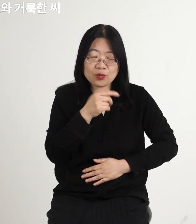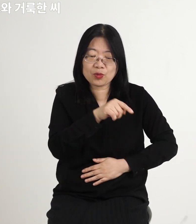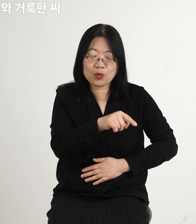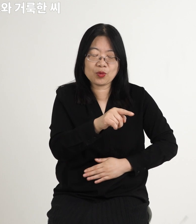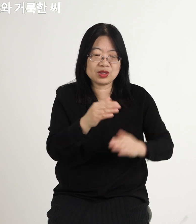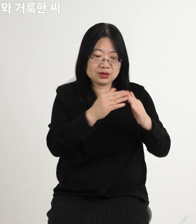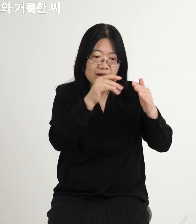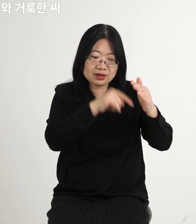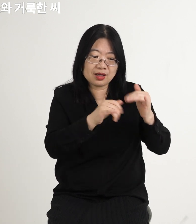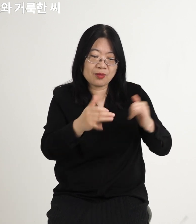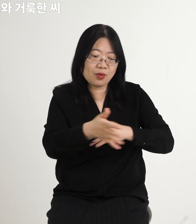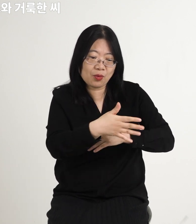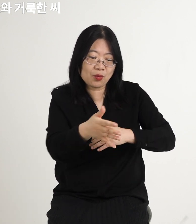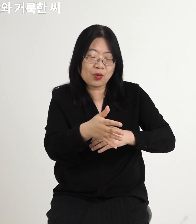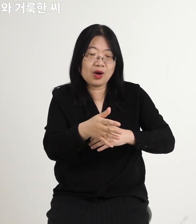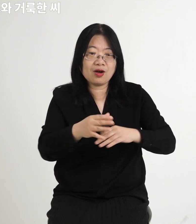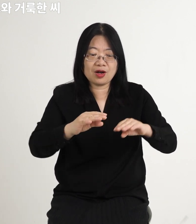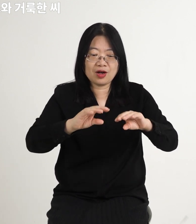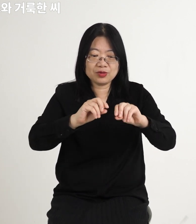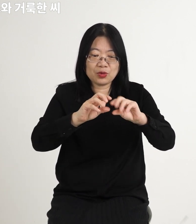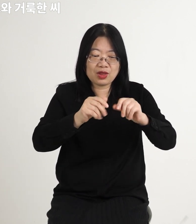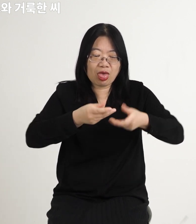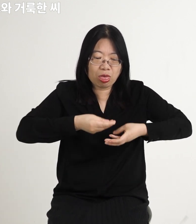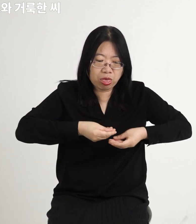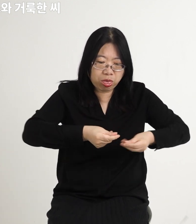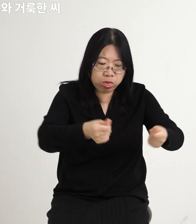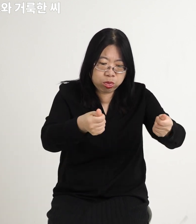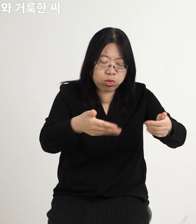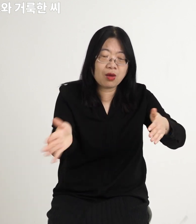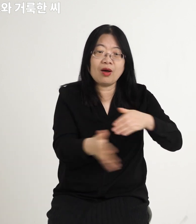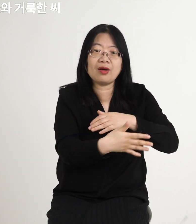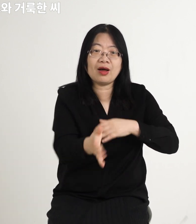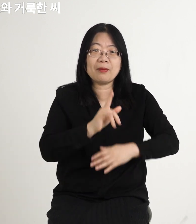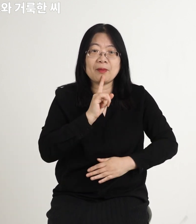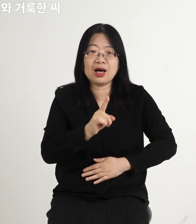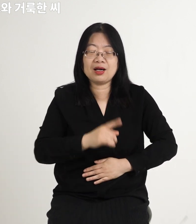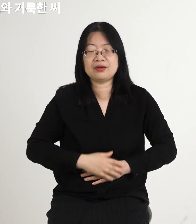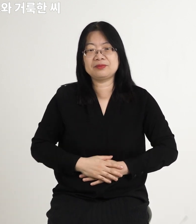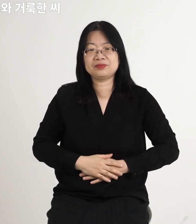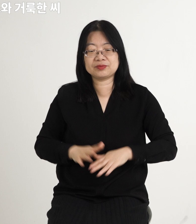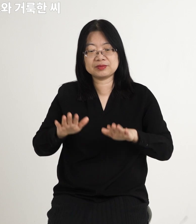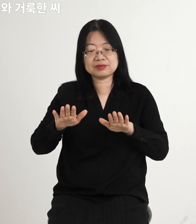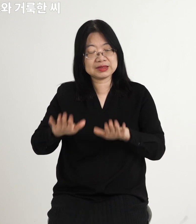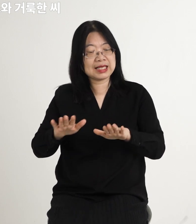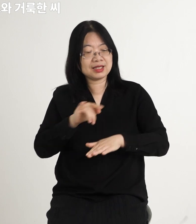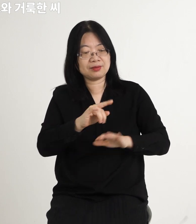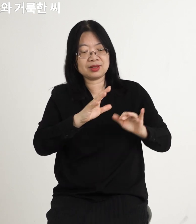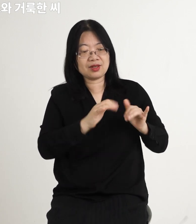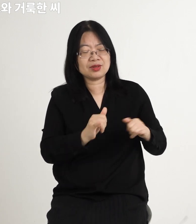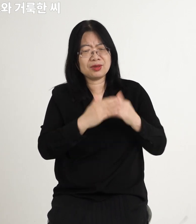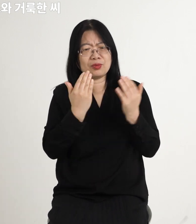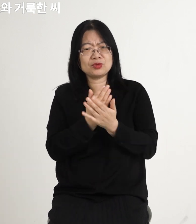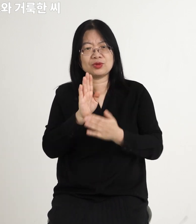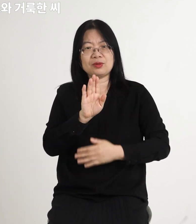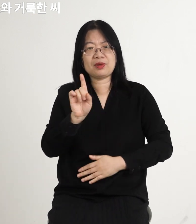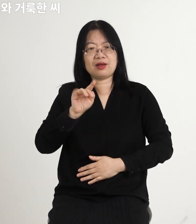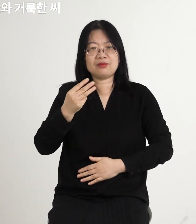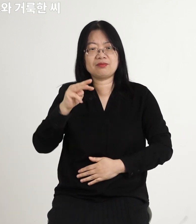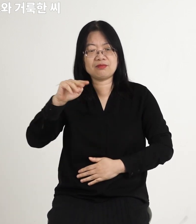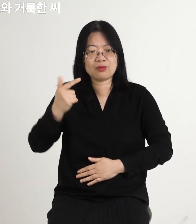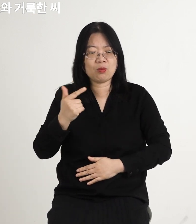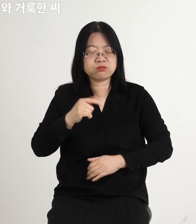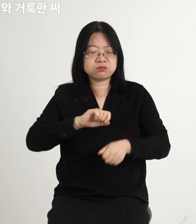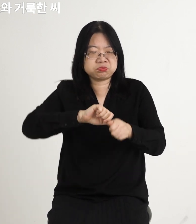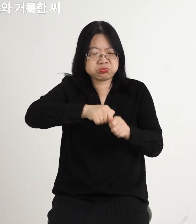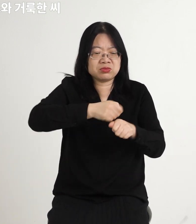토지는 황폐하게 되며 이제 곧 바야흐로 이제 이 백성들이 다 바벨론으로 유배되고